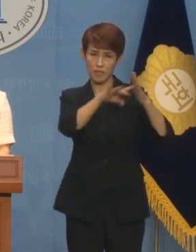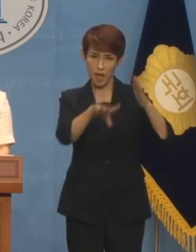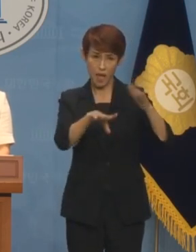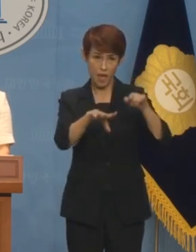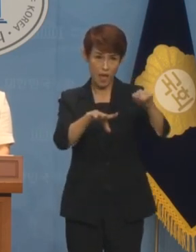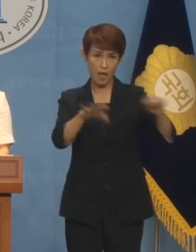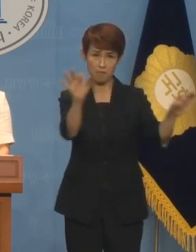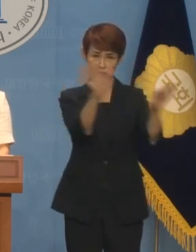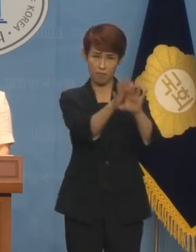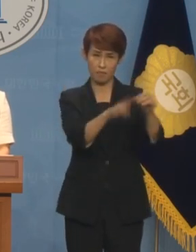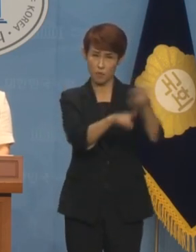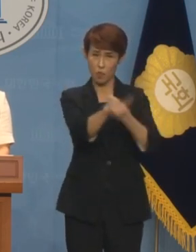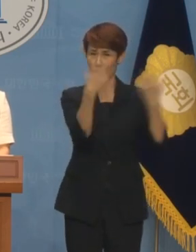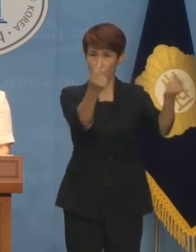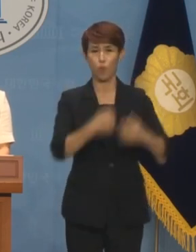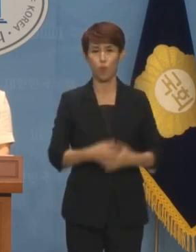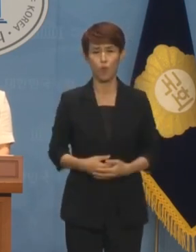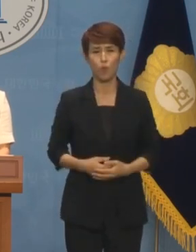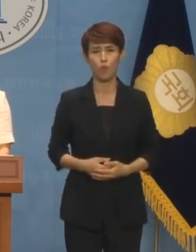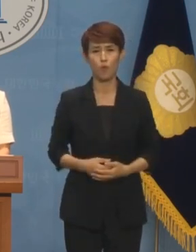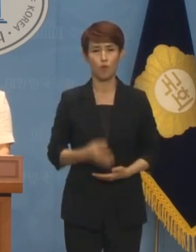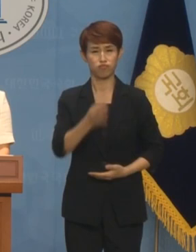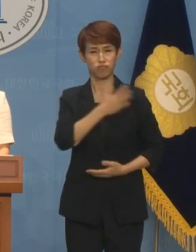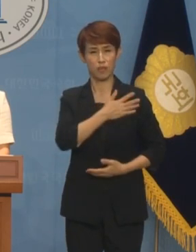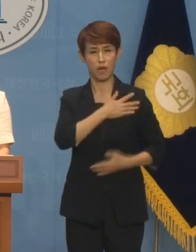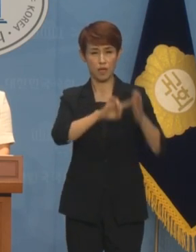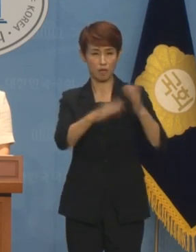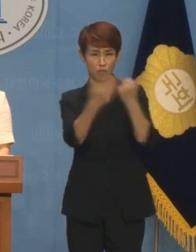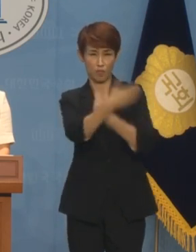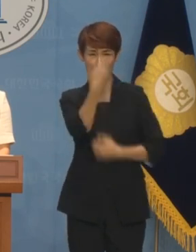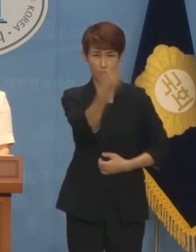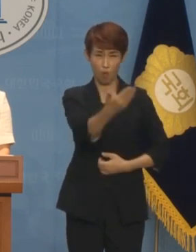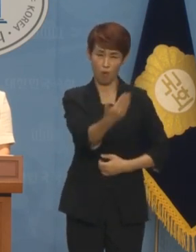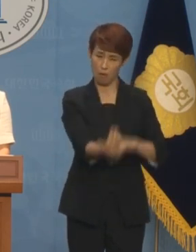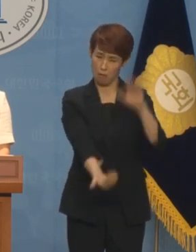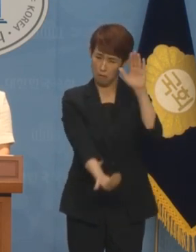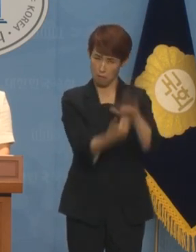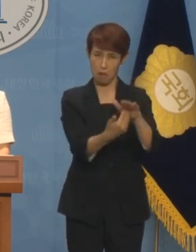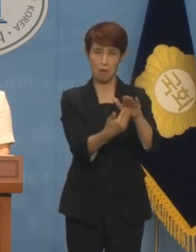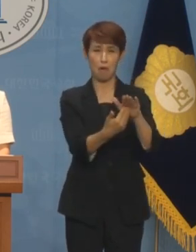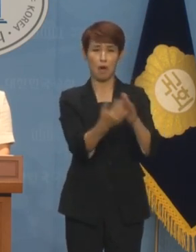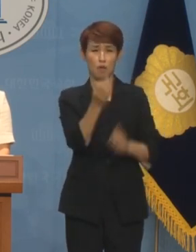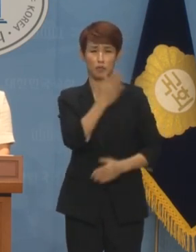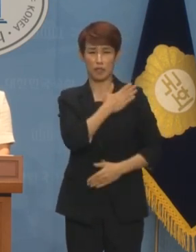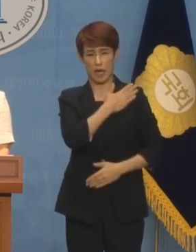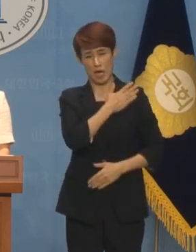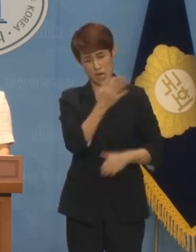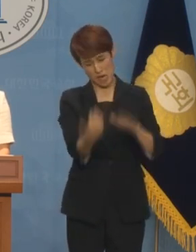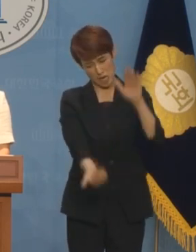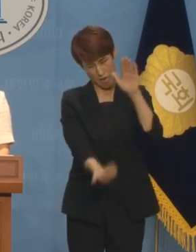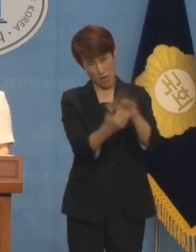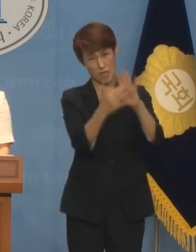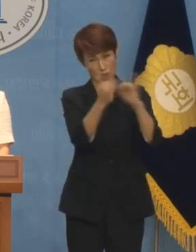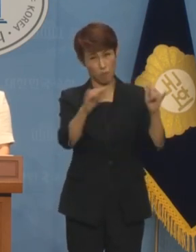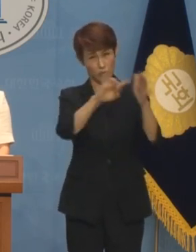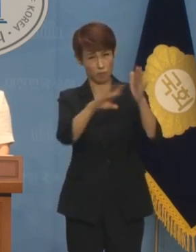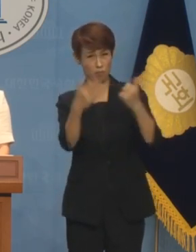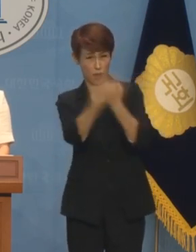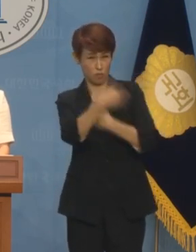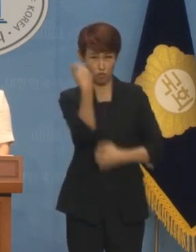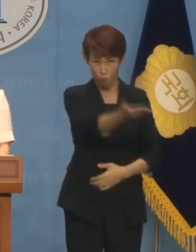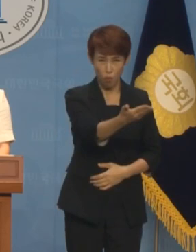세금을 없애자는 것입니다. 부자 감세도 초부자 감세도 모자란 초초부자 감세입니다.